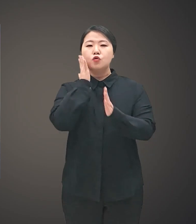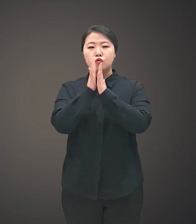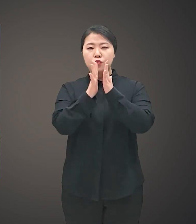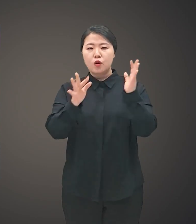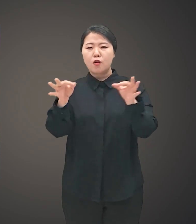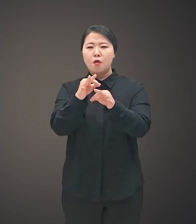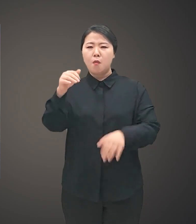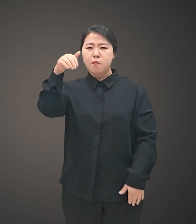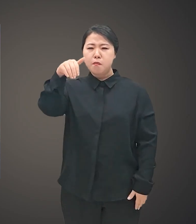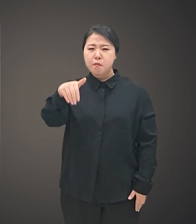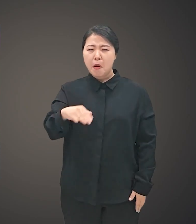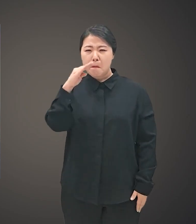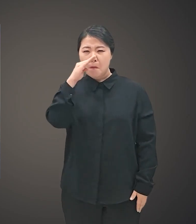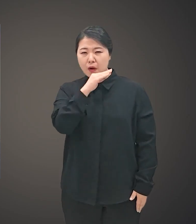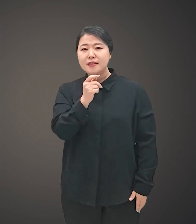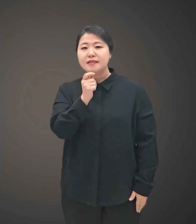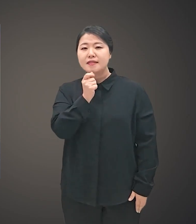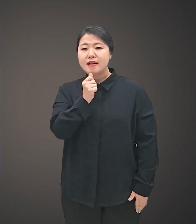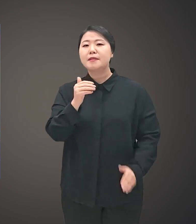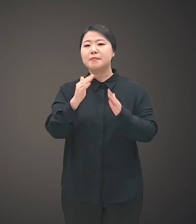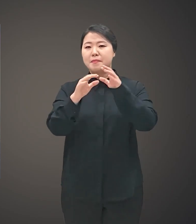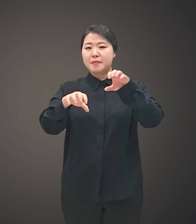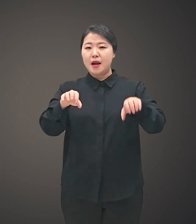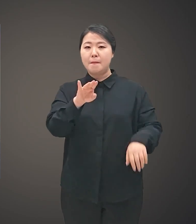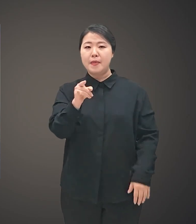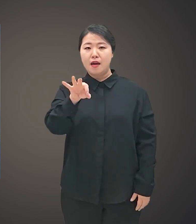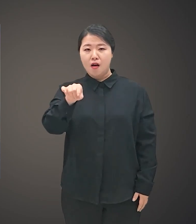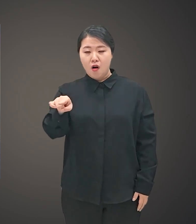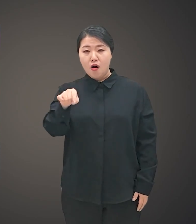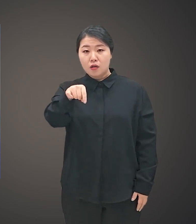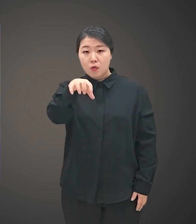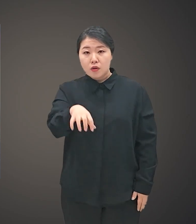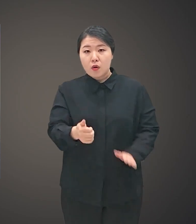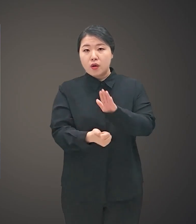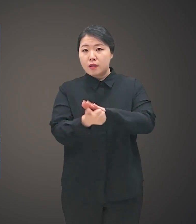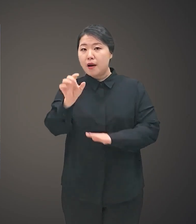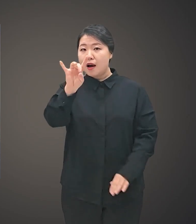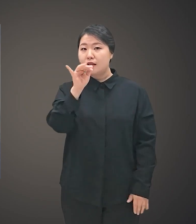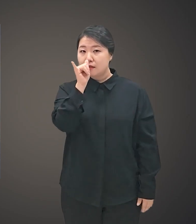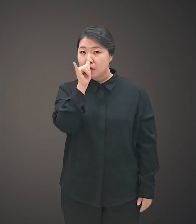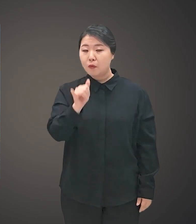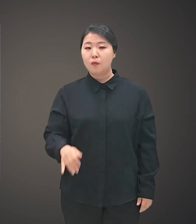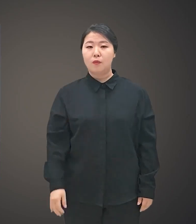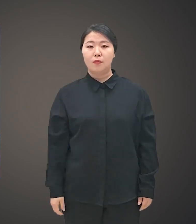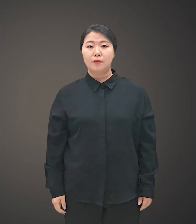숲속 쇠락한 작은 마을 베어타운. 그곳에도 단 하나의 희망이 있다.